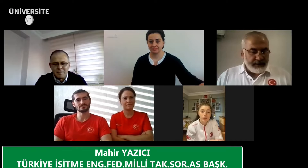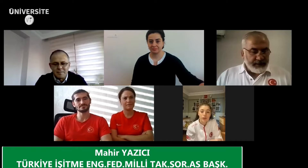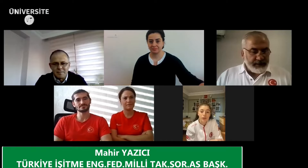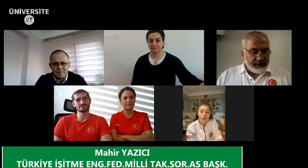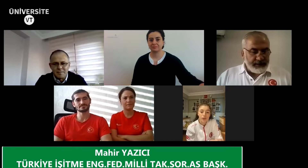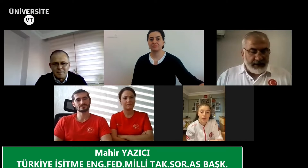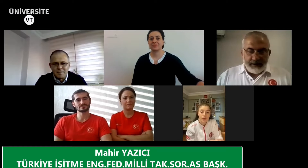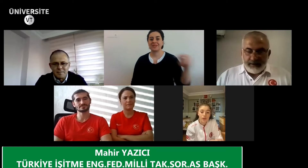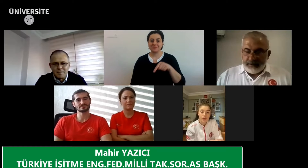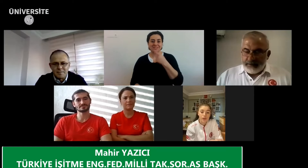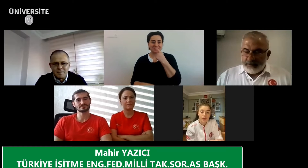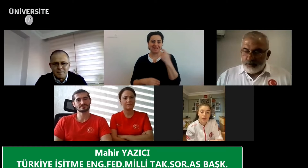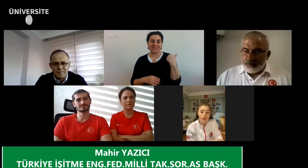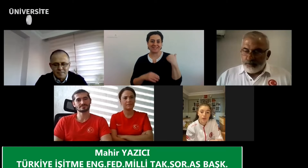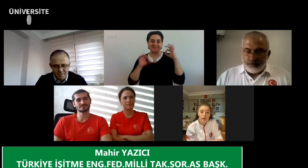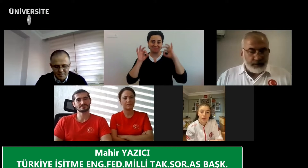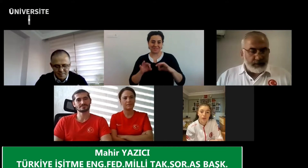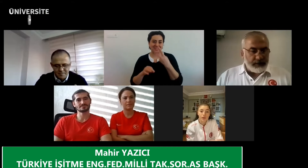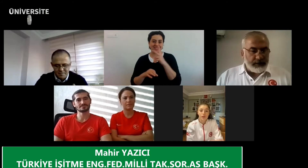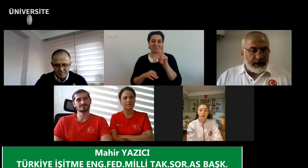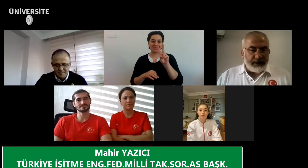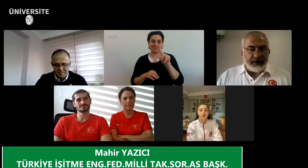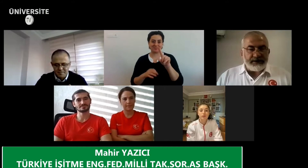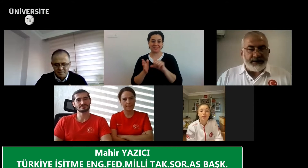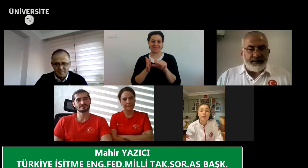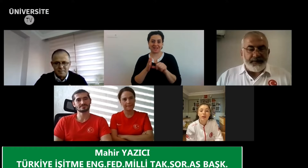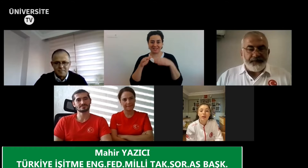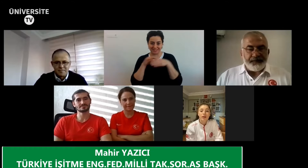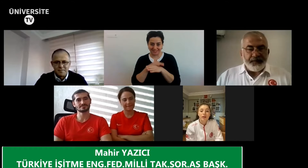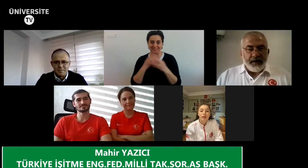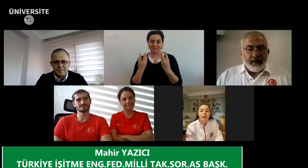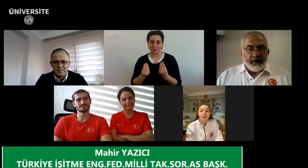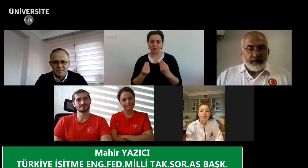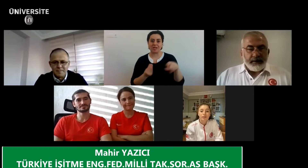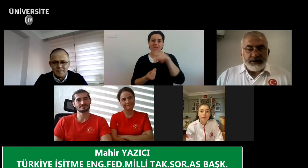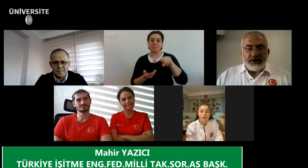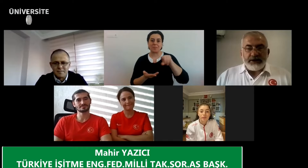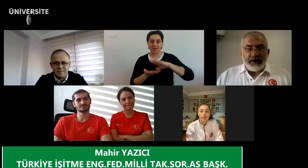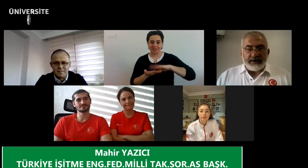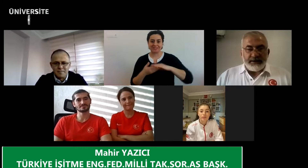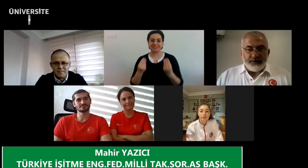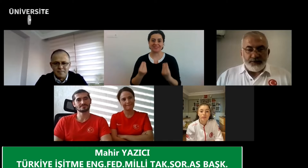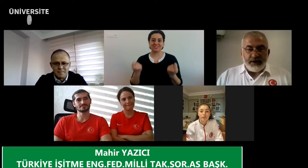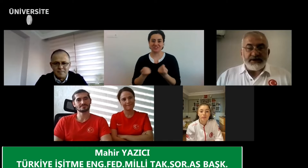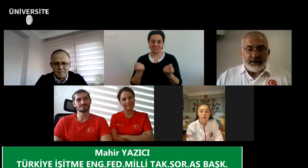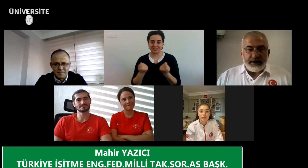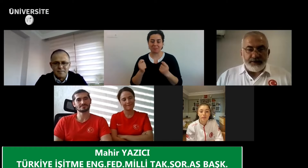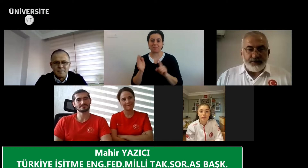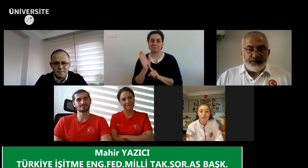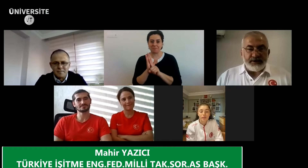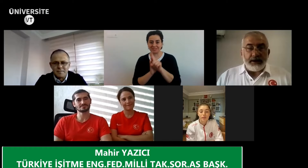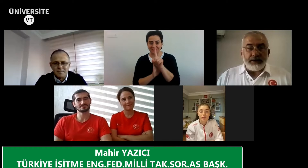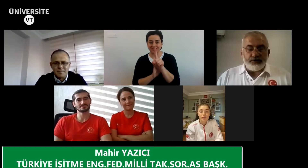Yeni yılda bütün arkadaşlarıma iyi çalışmalar diliyorum,